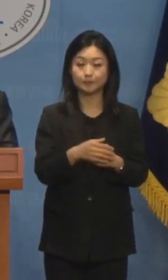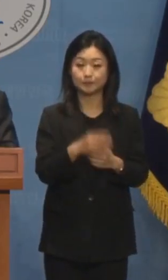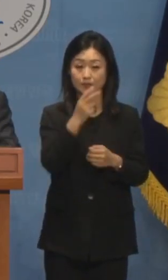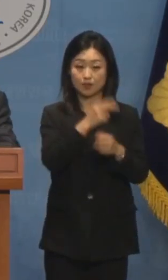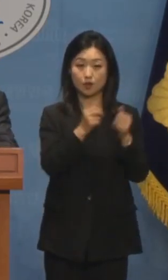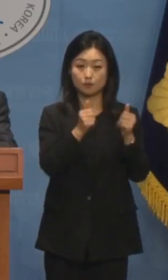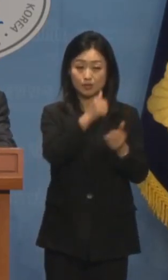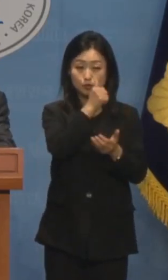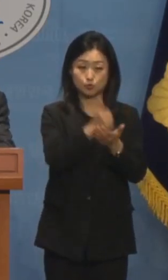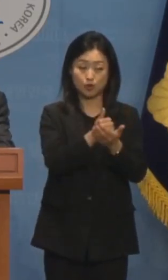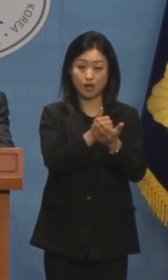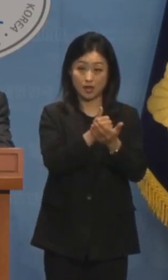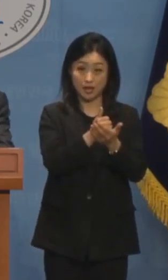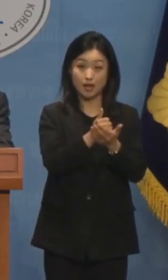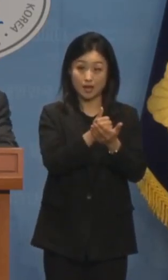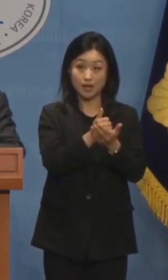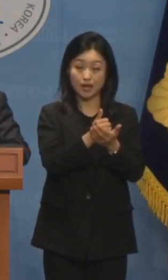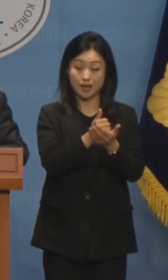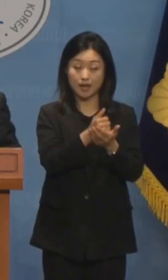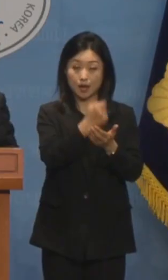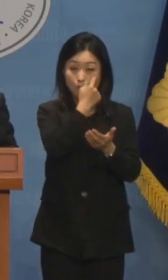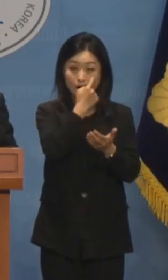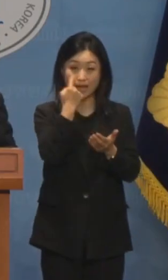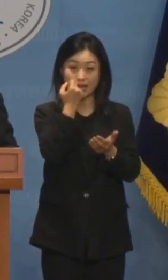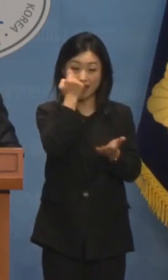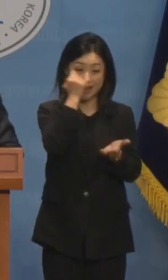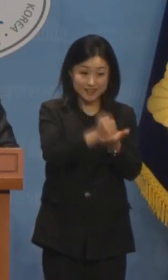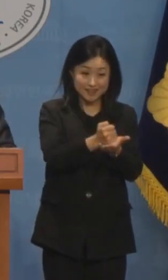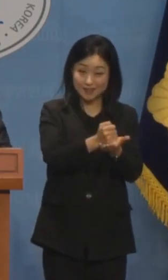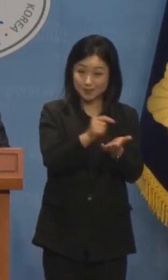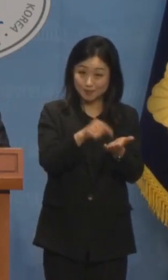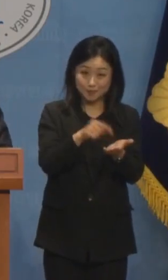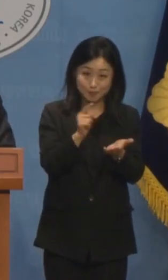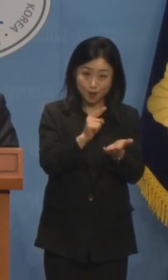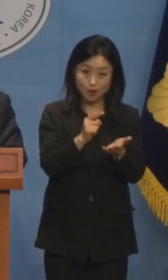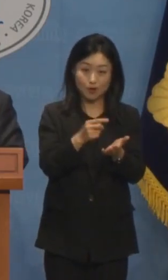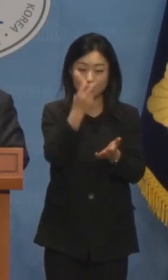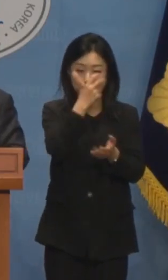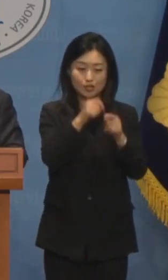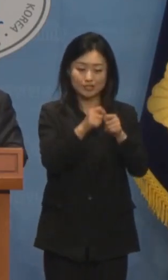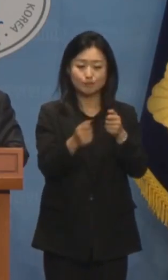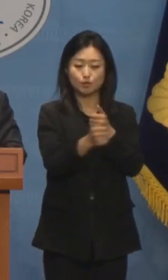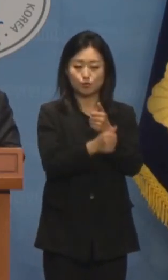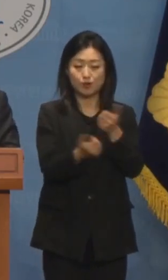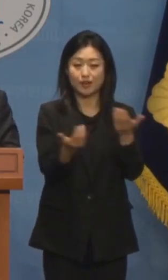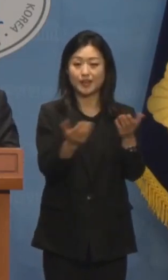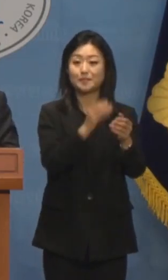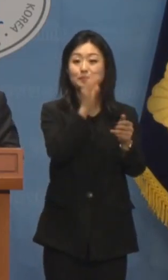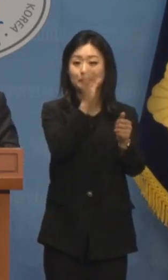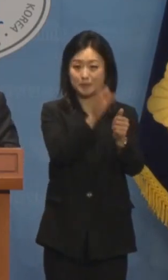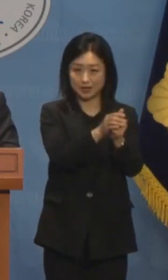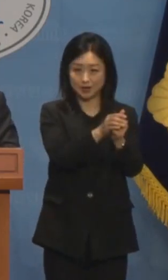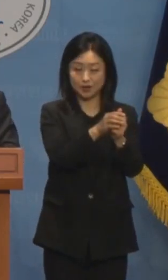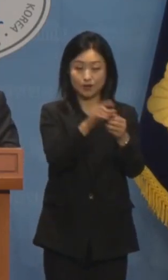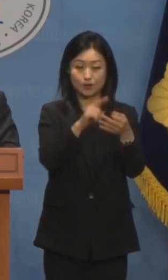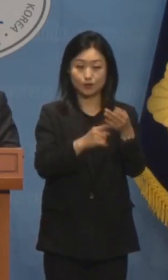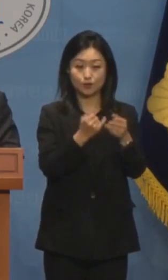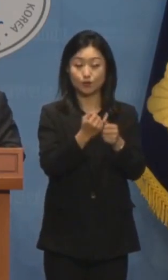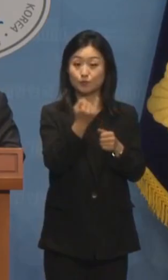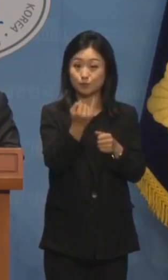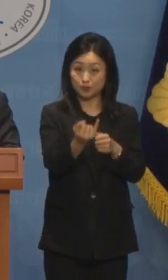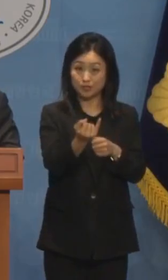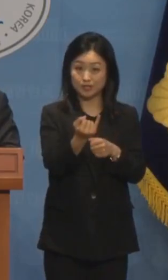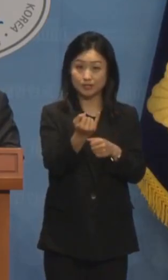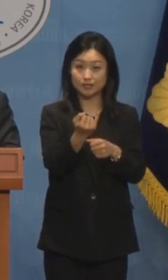검찰은 면죄부의 마지막 확인 도장을 찍는 수단으로 수심의 회부를 결정했습니다. 김건희 여사